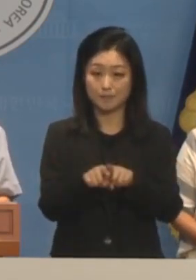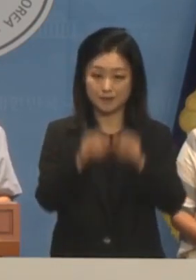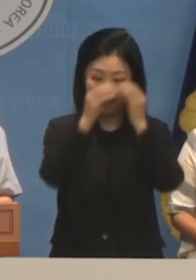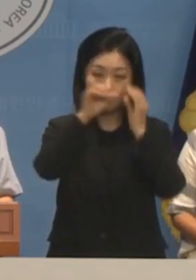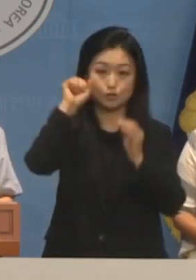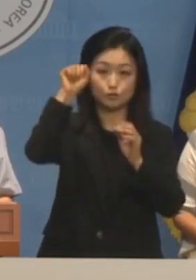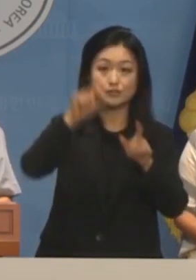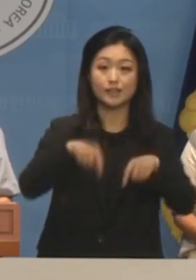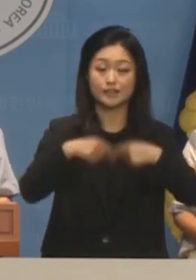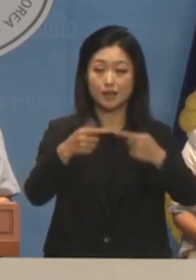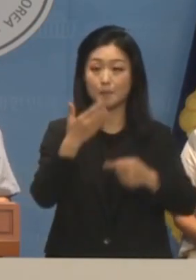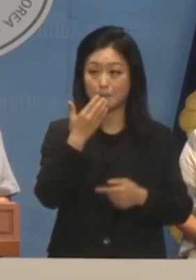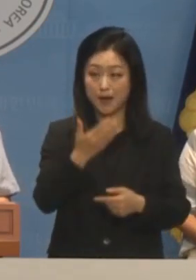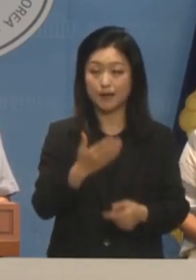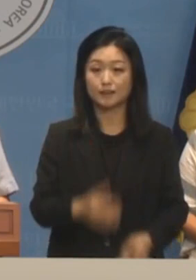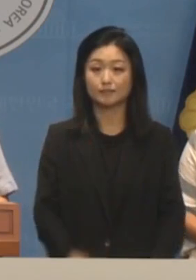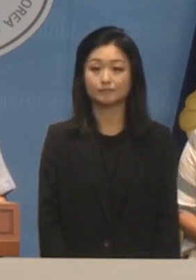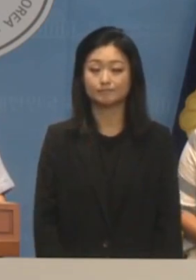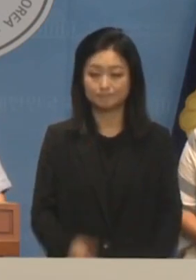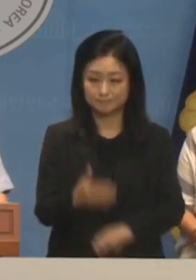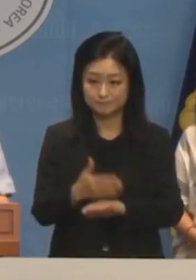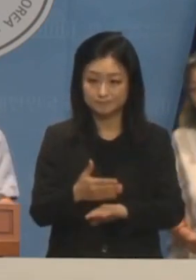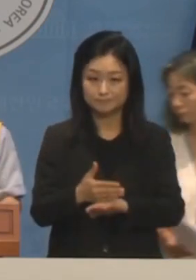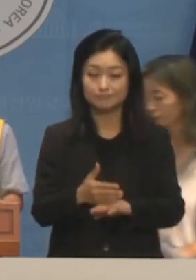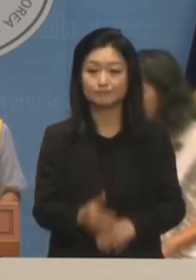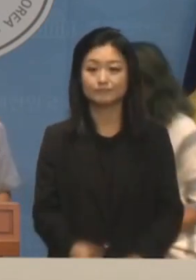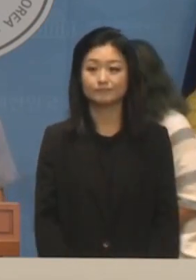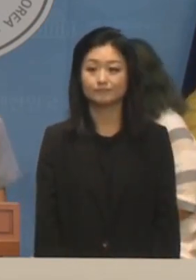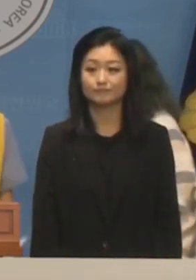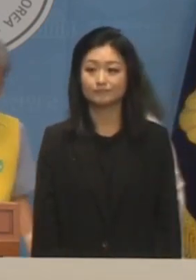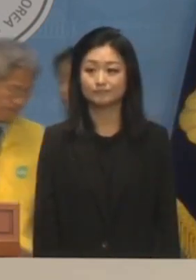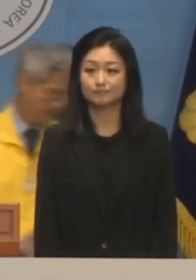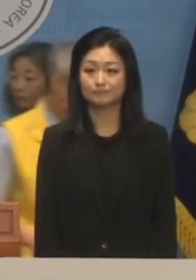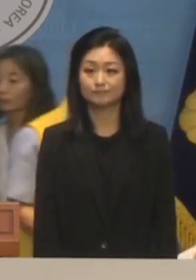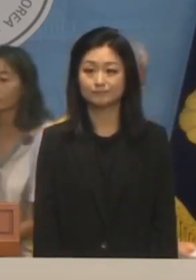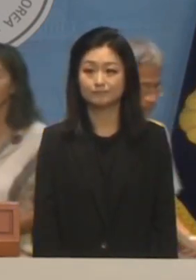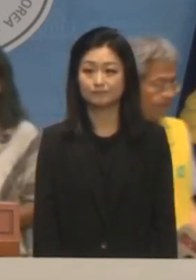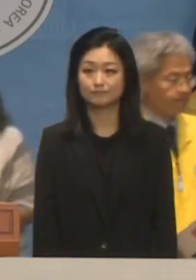투쟁에 함께할 것을 약속드립니다. 고맙습니다.